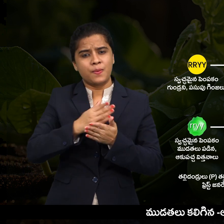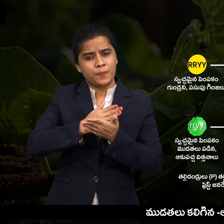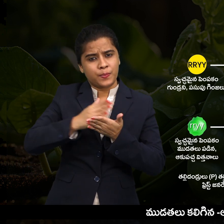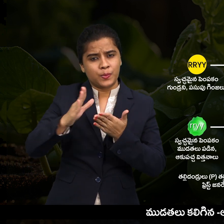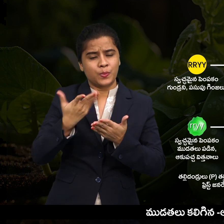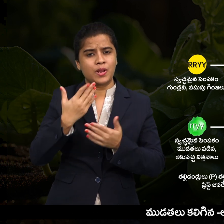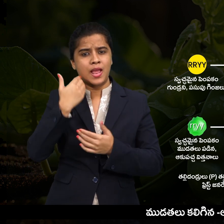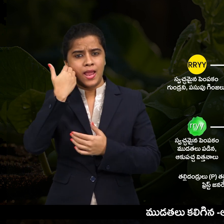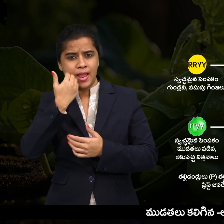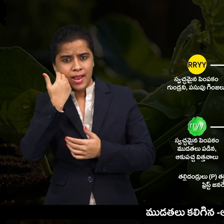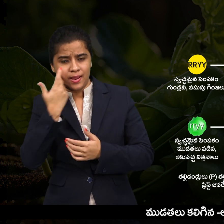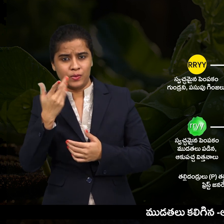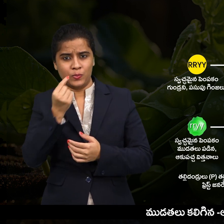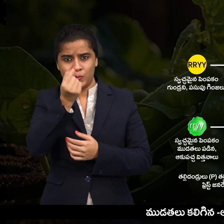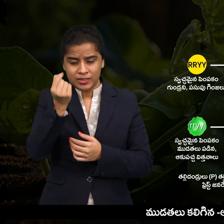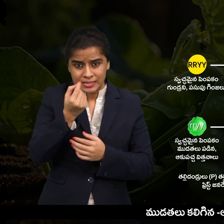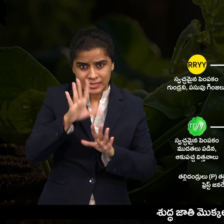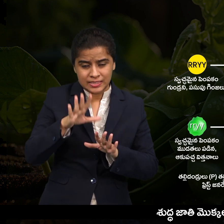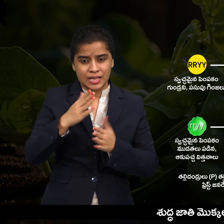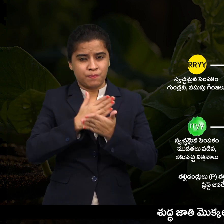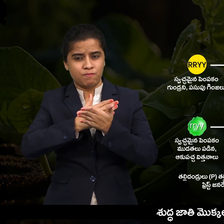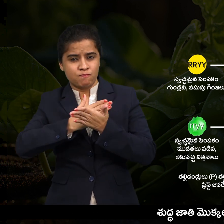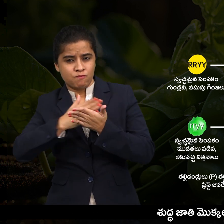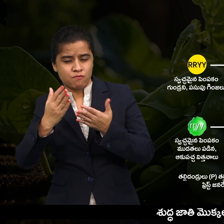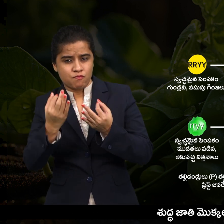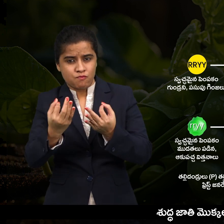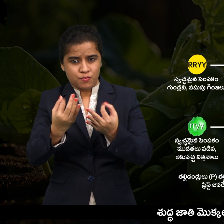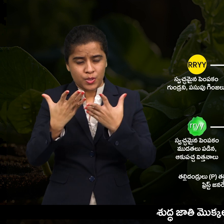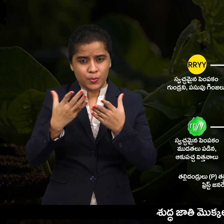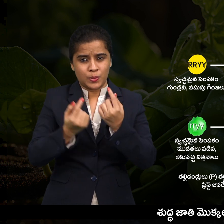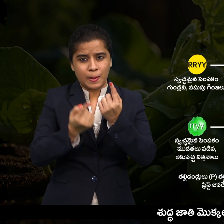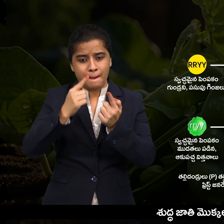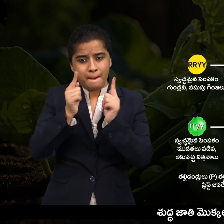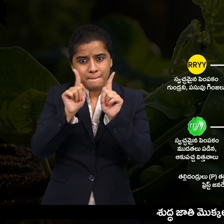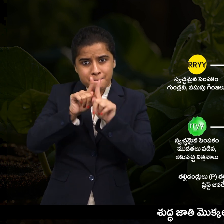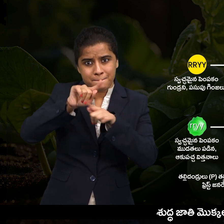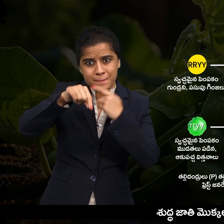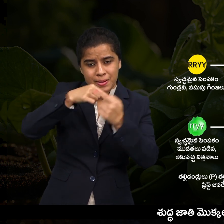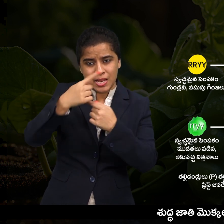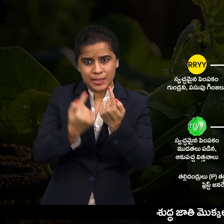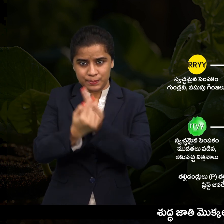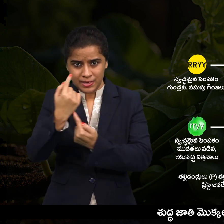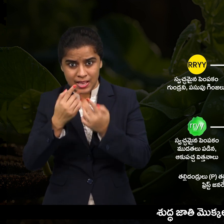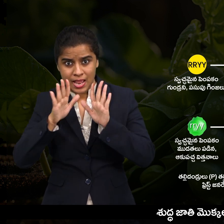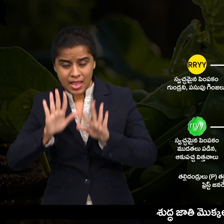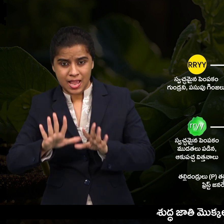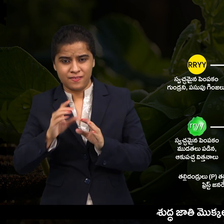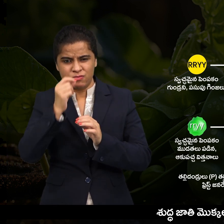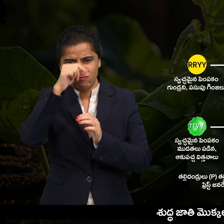కలిగిన ఆకుపచ్చ విత్తనాలను కలిగి ఉన్న శుద్ధజాతి మొక్కల మధ్య సంకరణం జరిపారు.